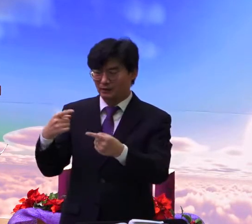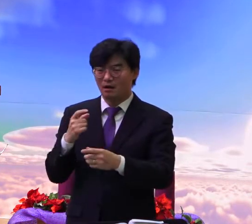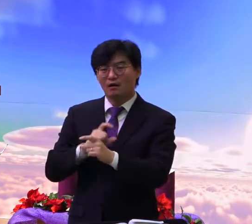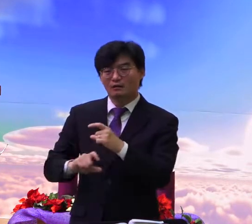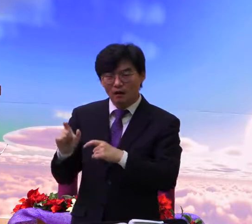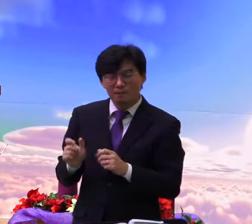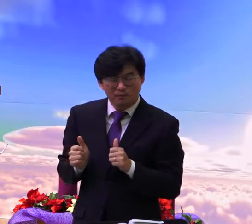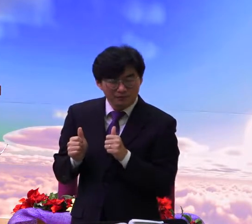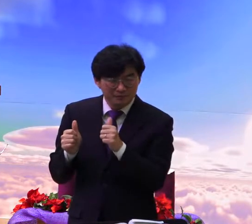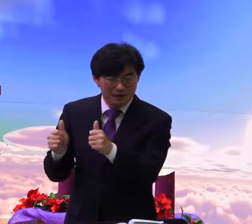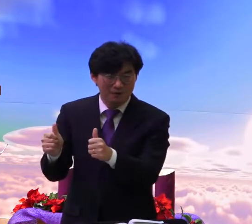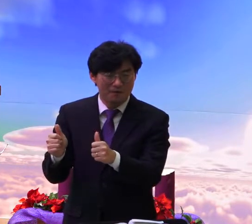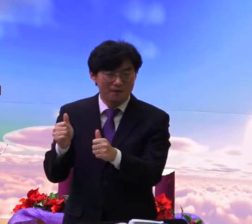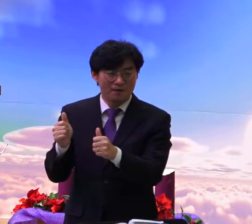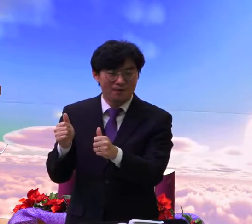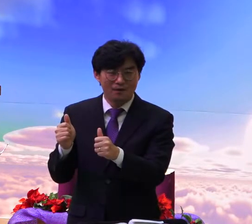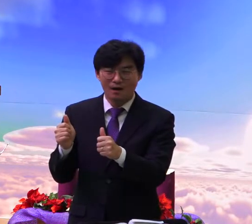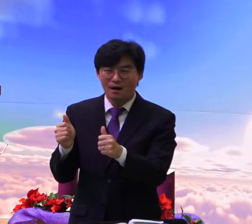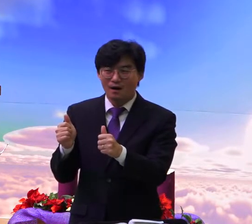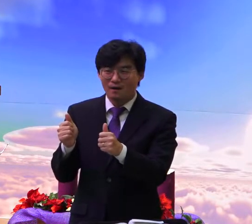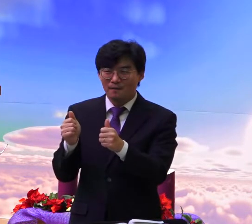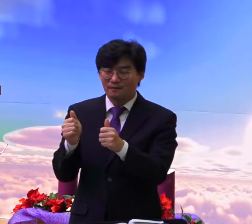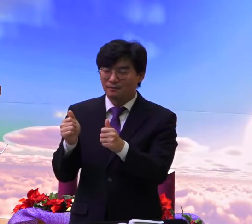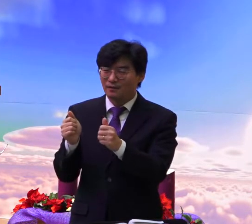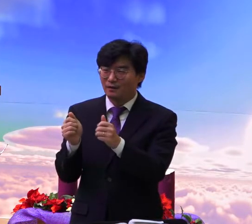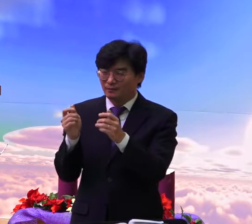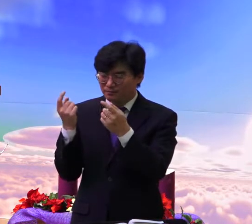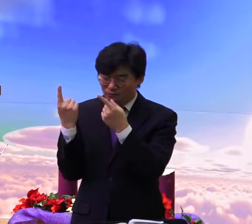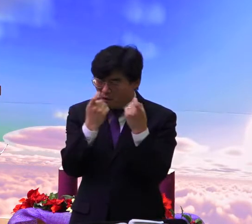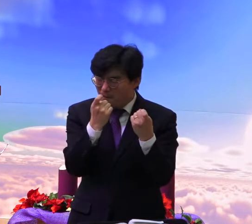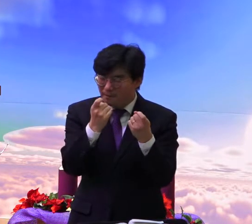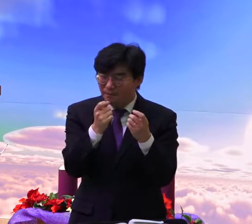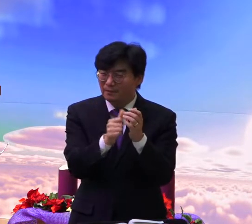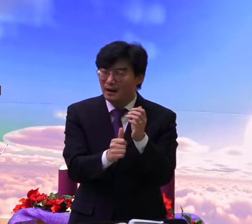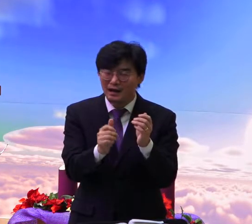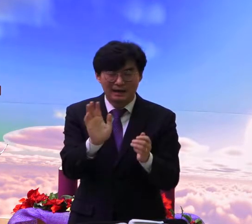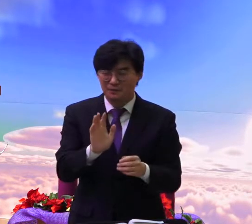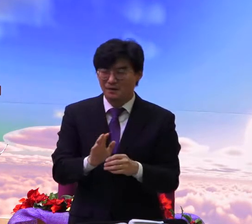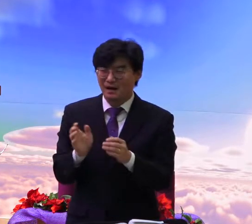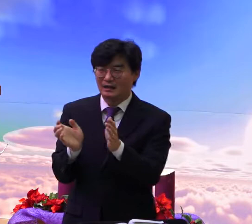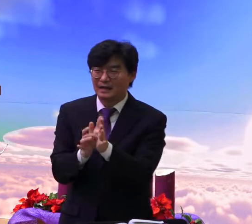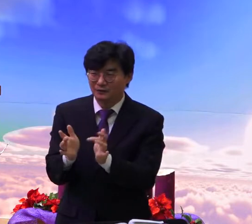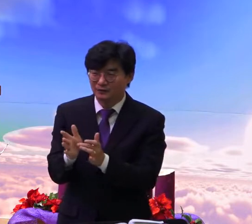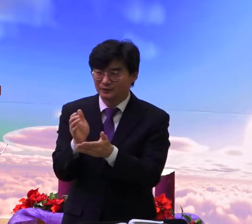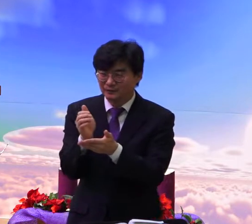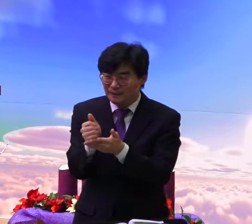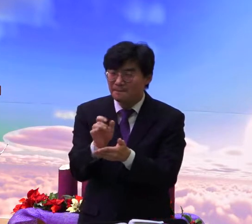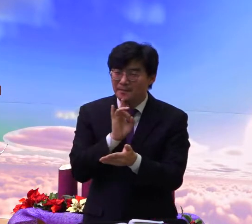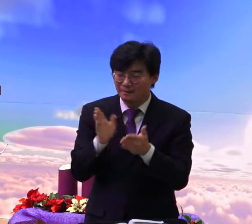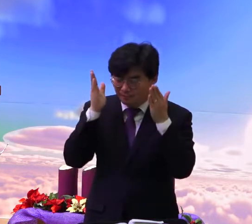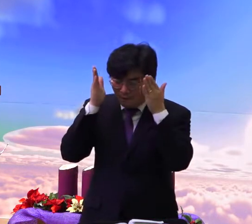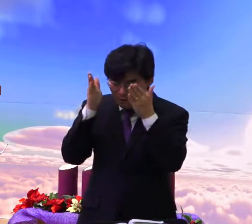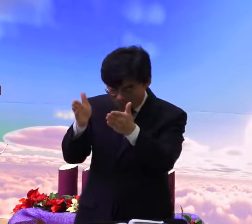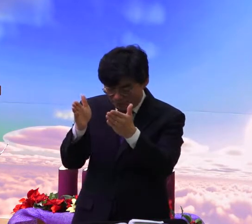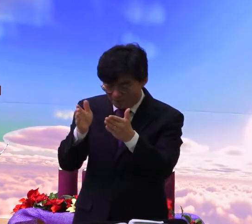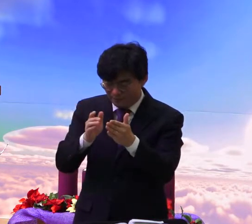더 많이 베풀고 그래서 더 사랑하는 분, 어쩌면 그런 분들이 진정한 직분자인 것